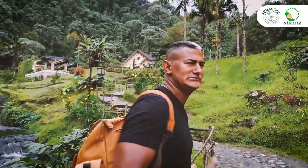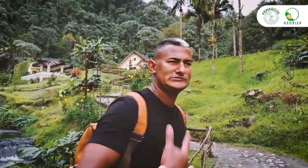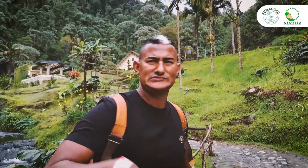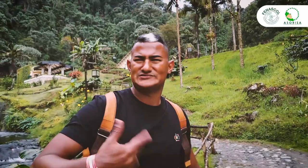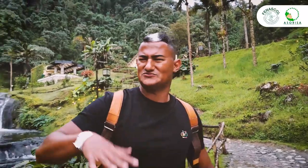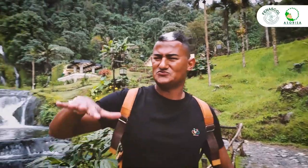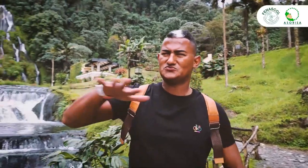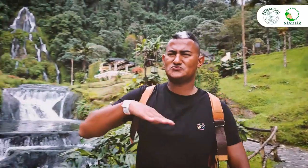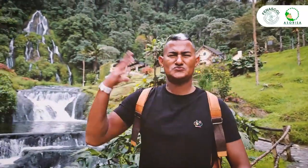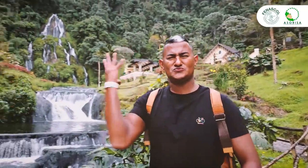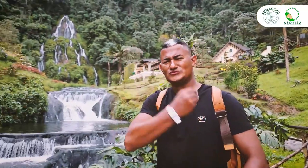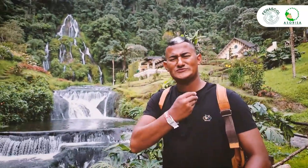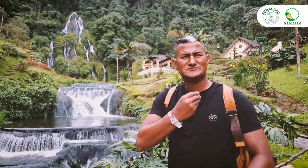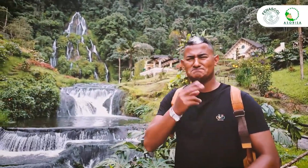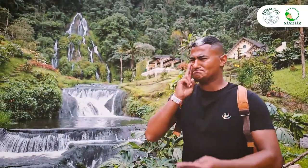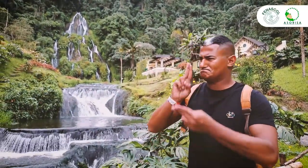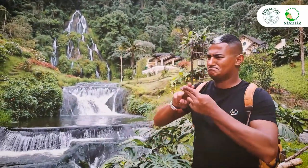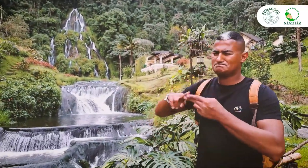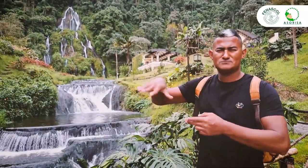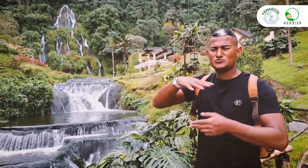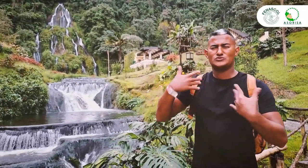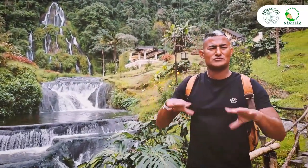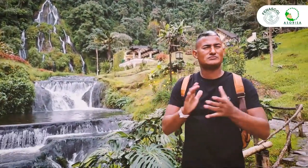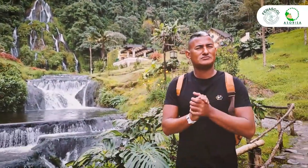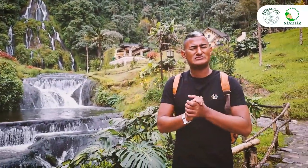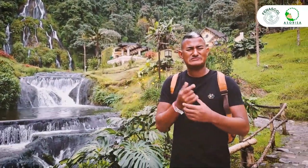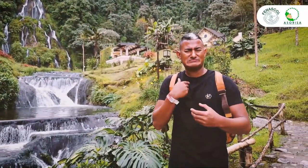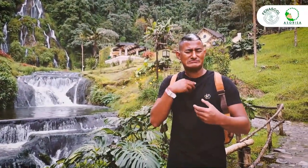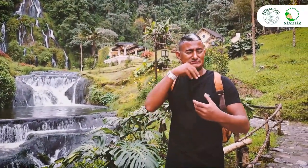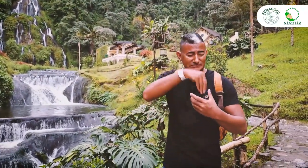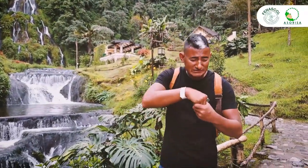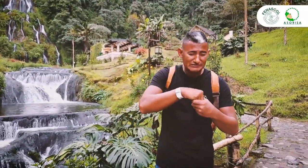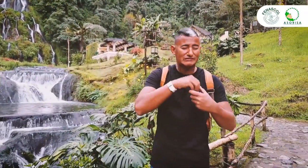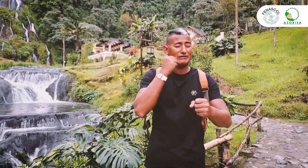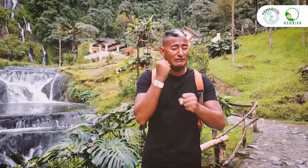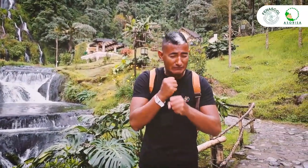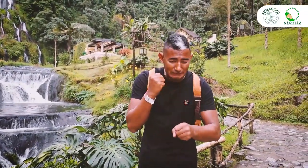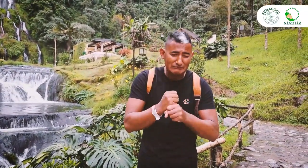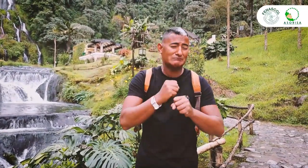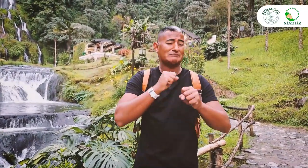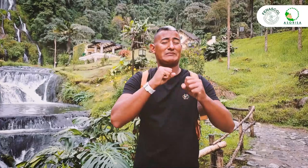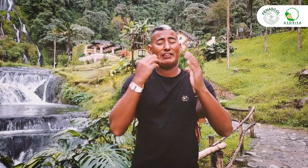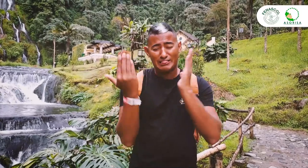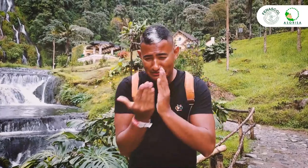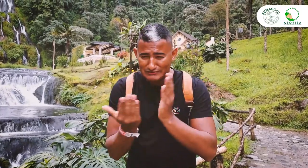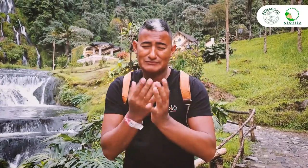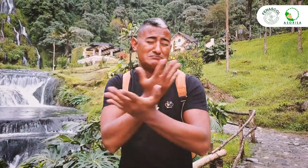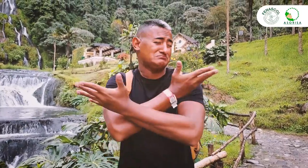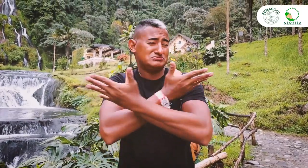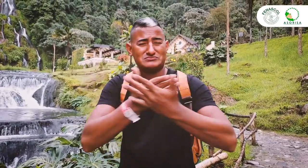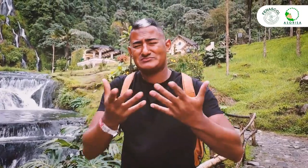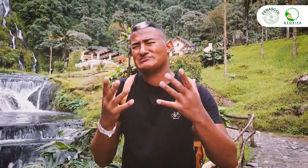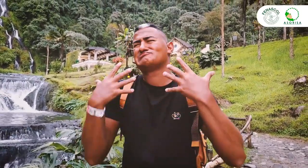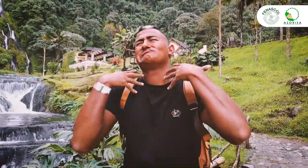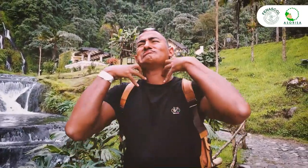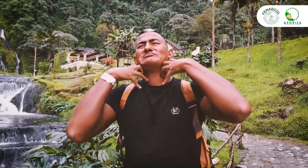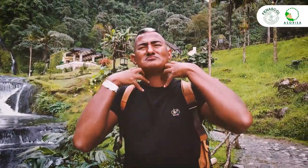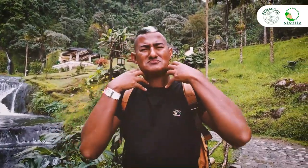¡Uf! Este lugar es maravilloso. Lo conocí cuando estaba en medio de mucho trabajo, telestudio, entre muchas actividades